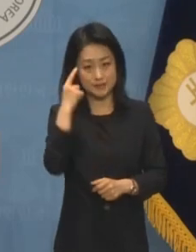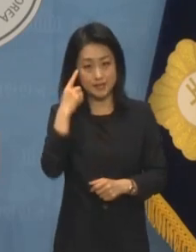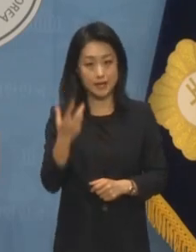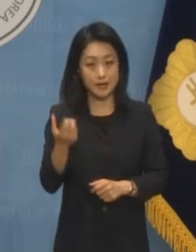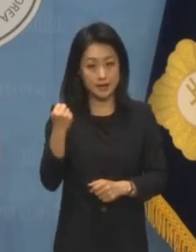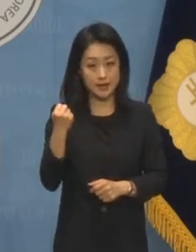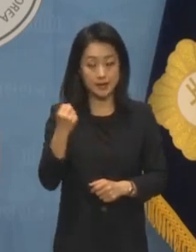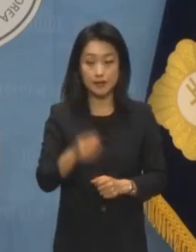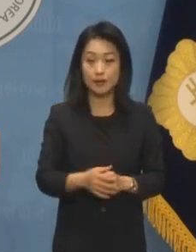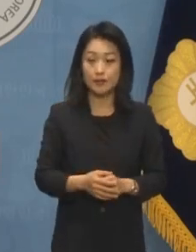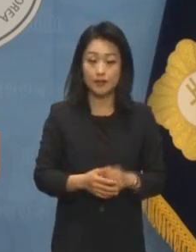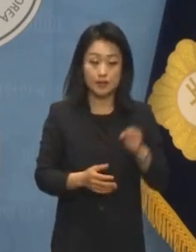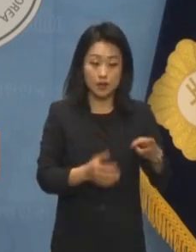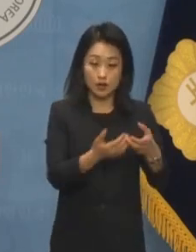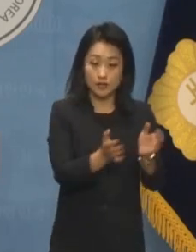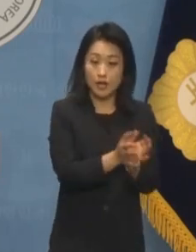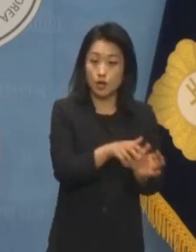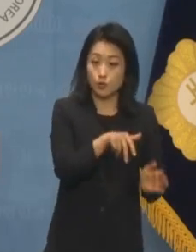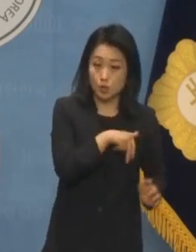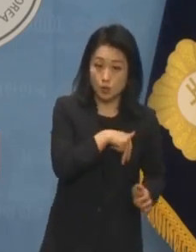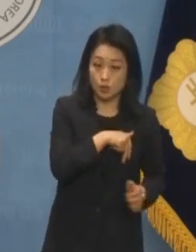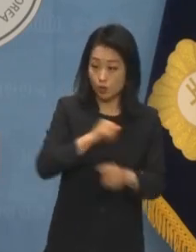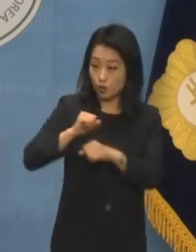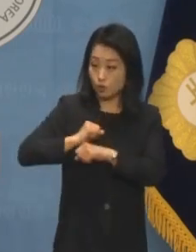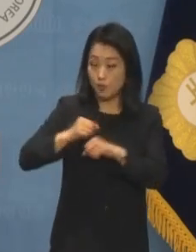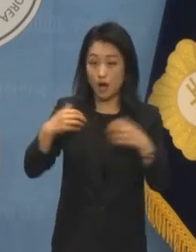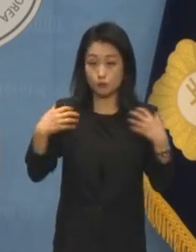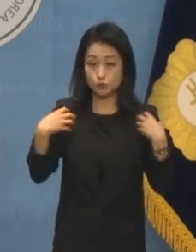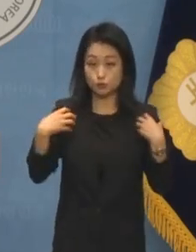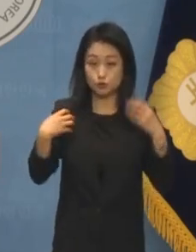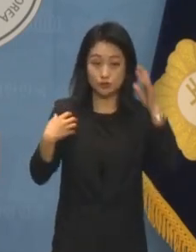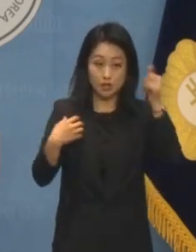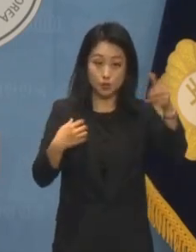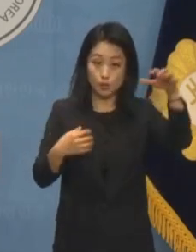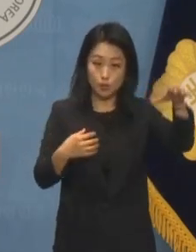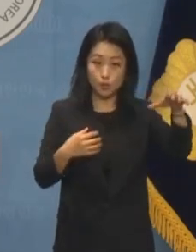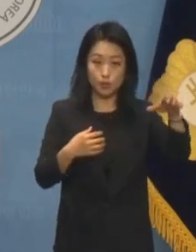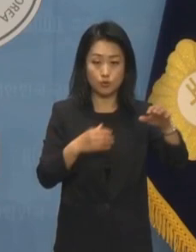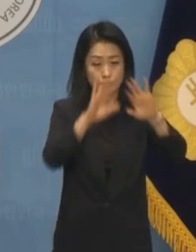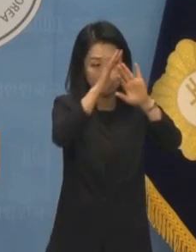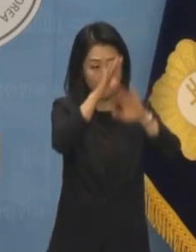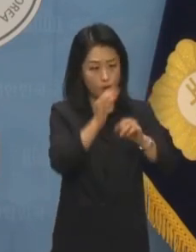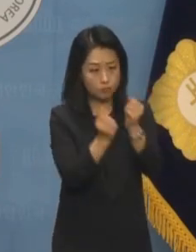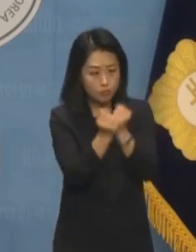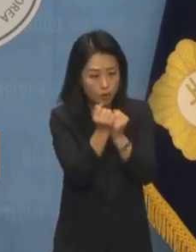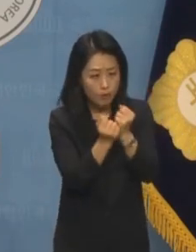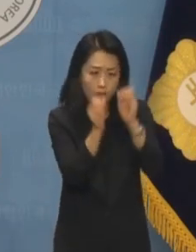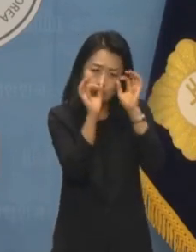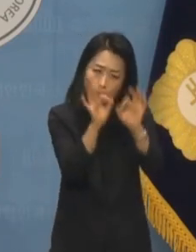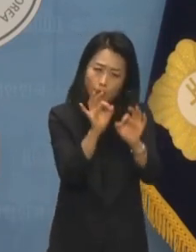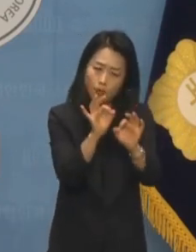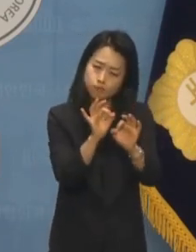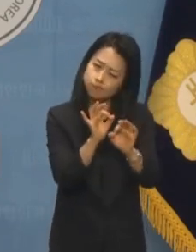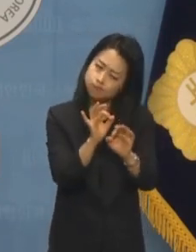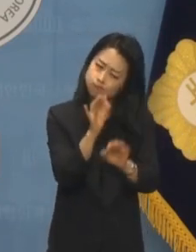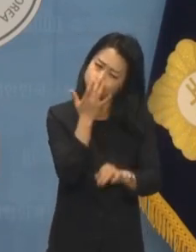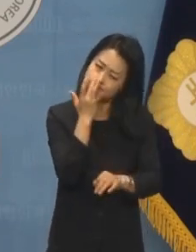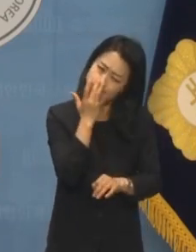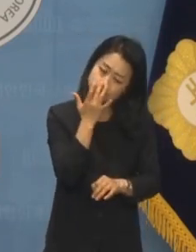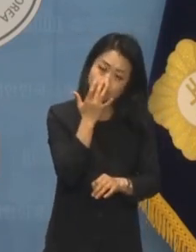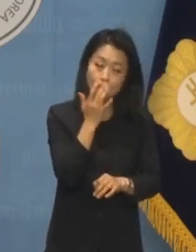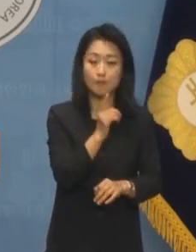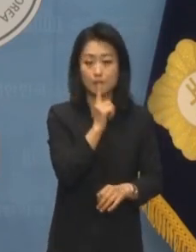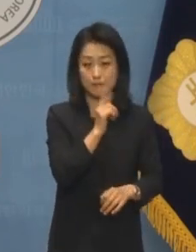오죽하면 여당 의원조차 국방부와 대통령실의 설명에 이해하기 어려운 부분이 있다고